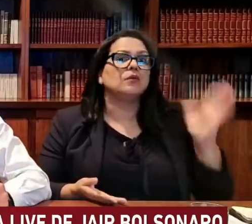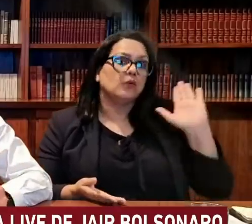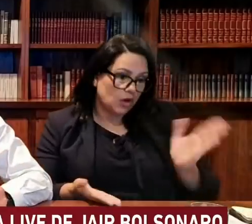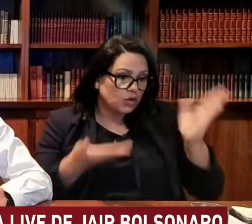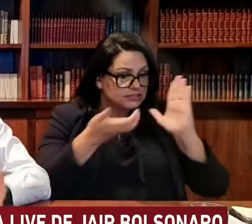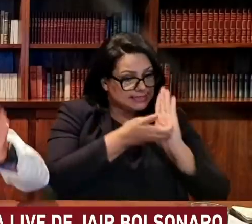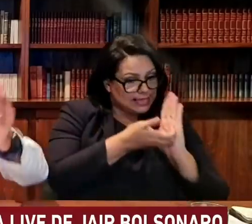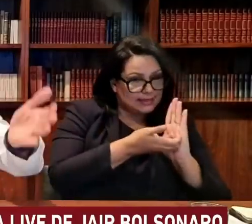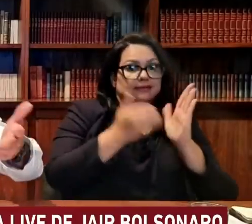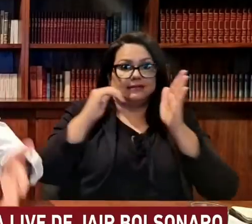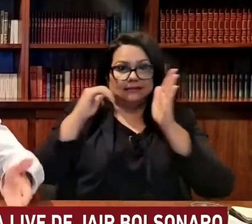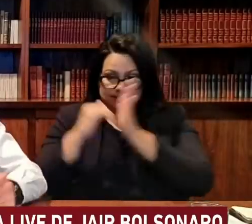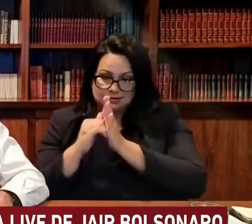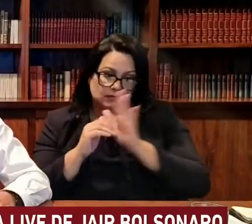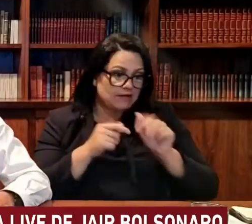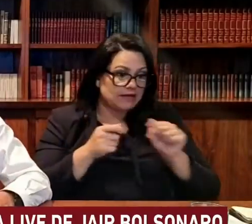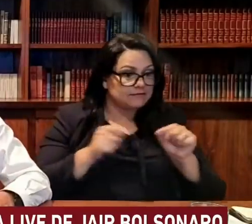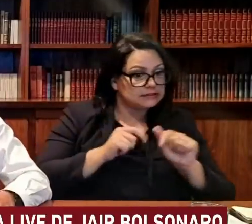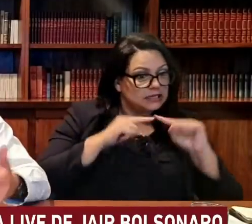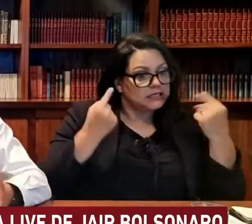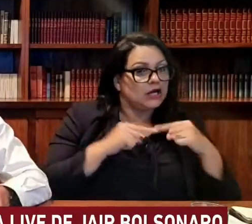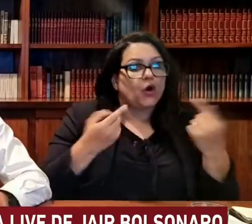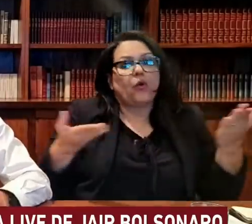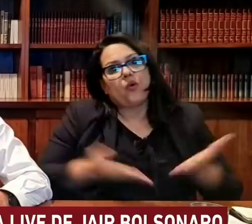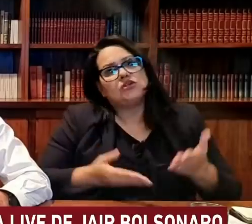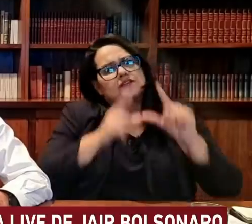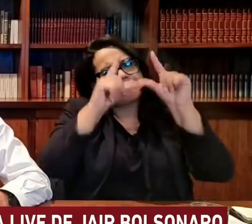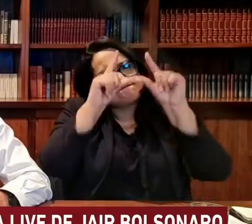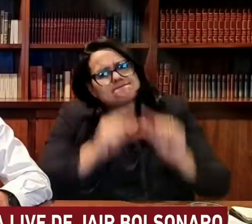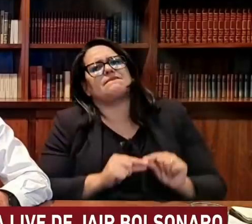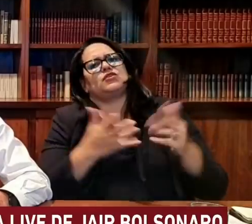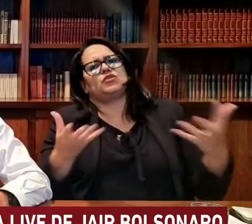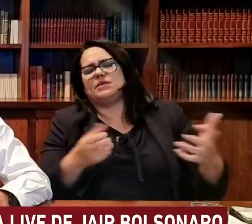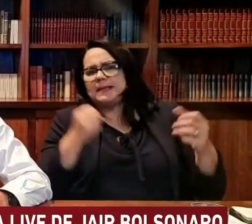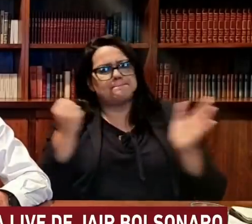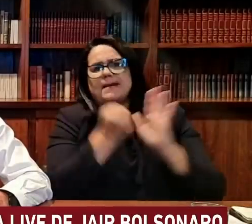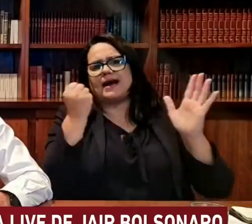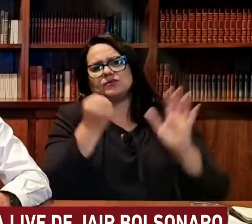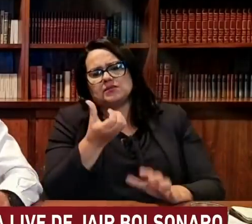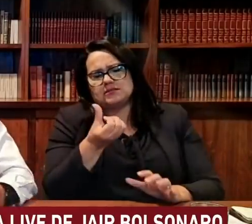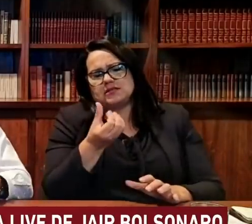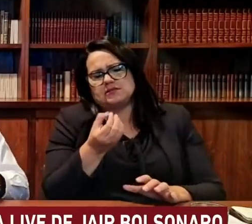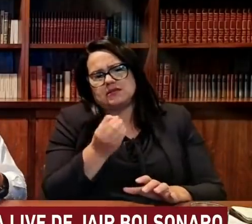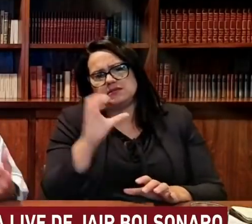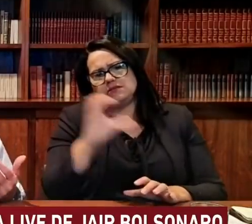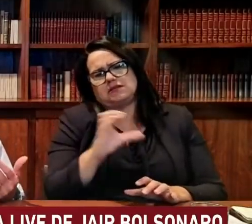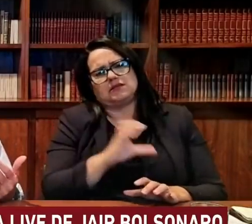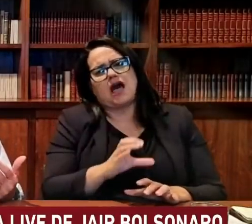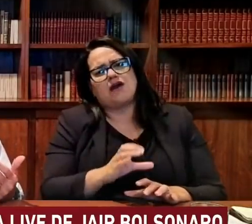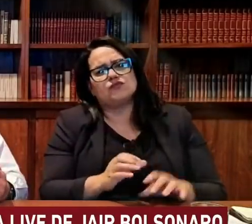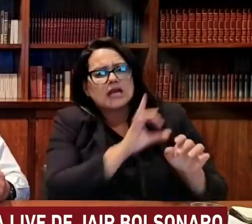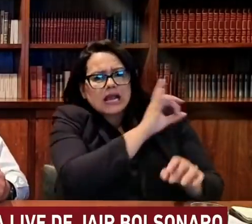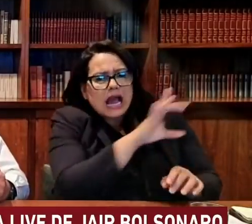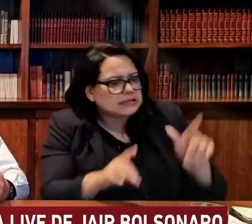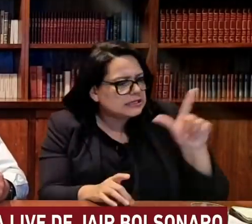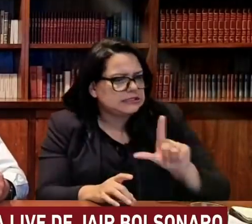tua parte agora à noite, e a gente vai tirar, então, o impacto de 60 centavos por litro. É muito dinheiro. Você